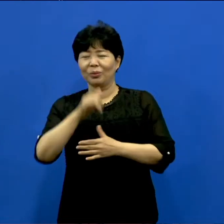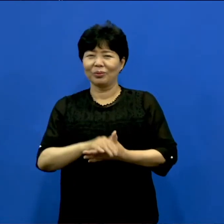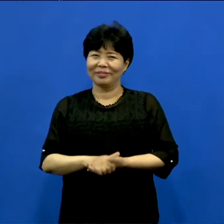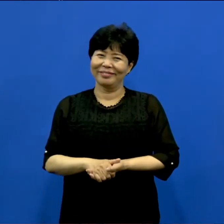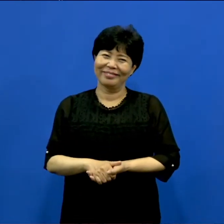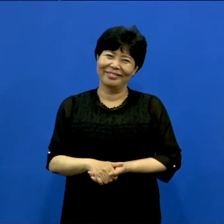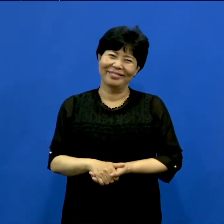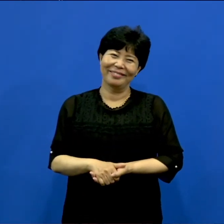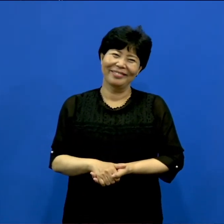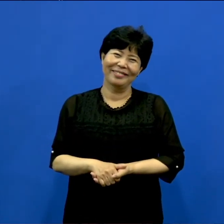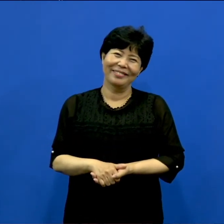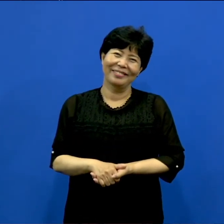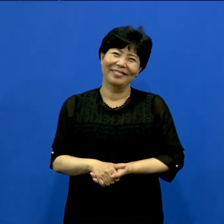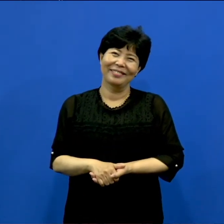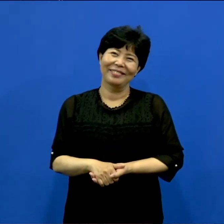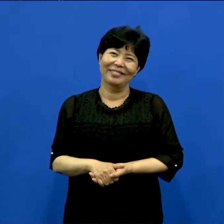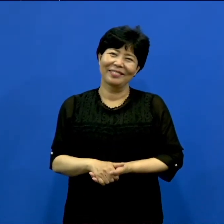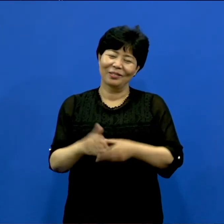사람이에요.